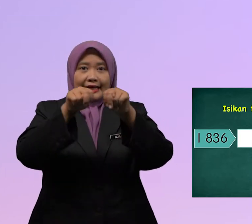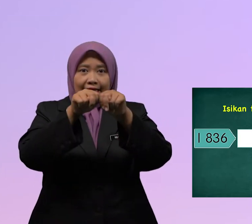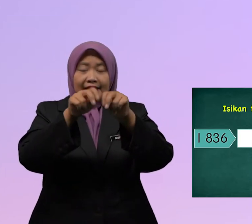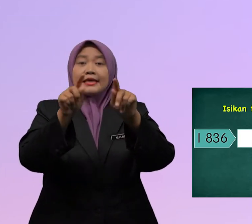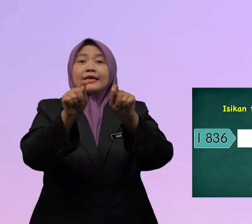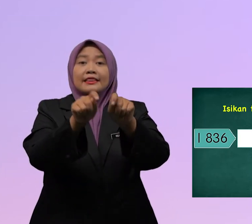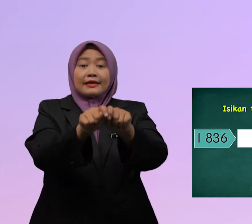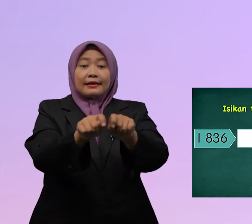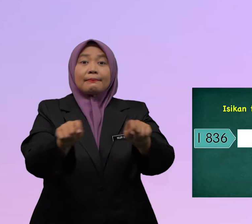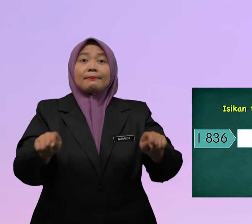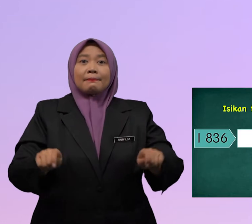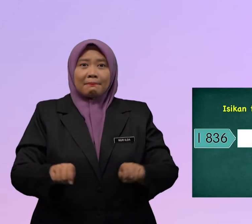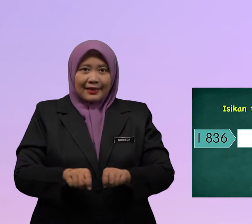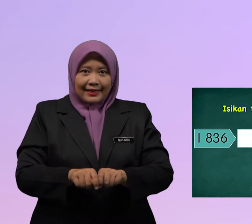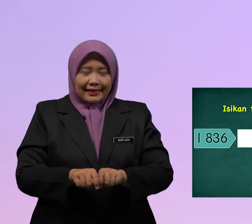nilai tempat.